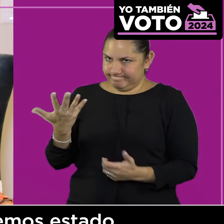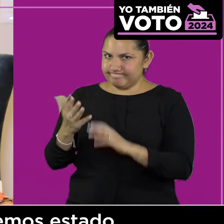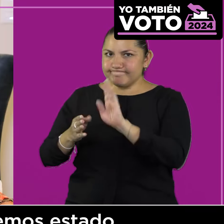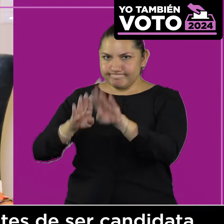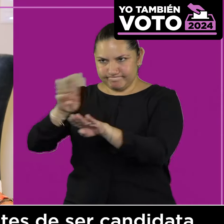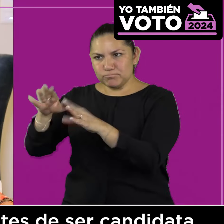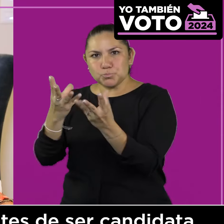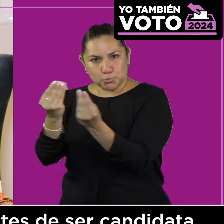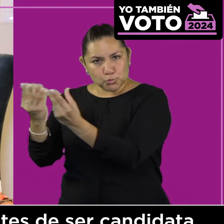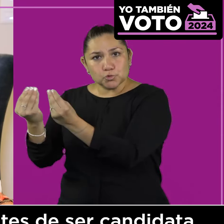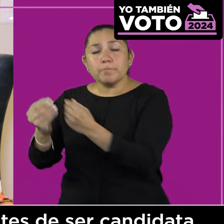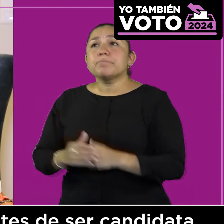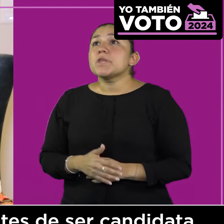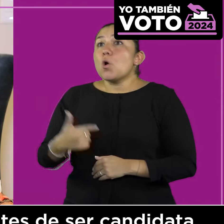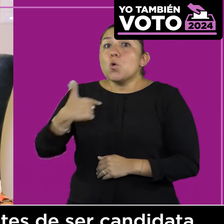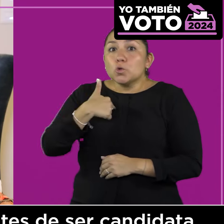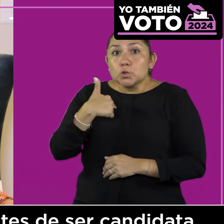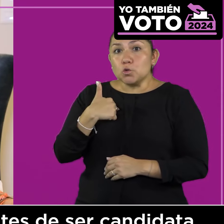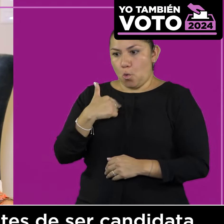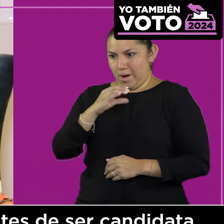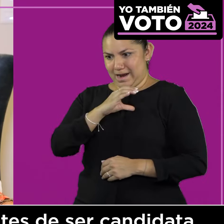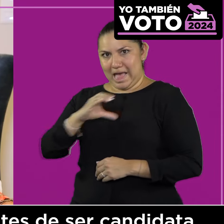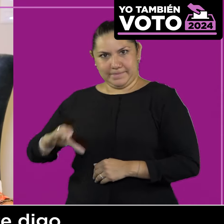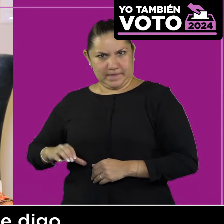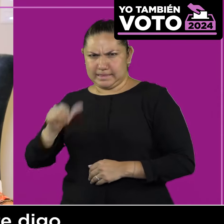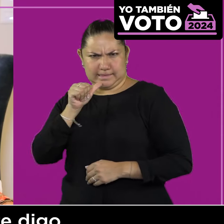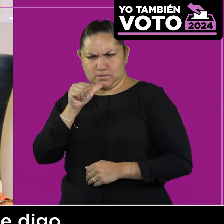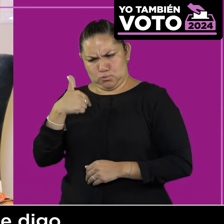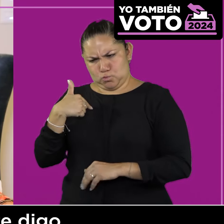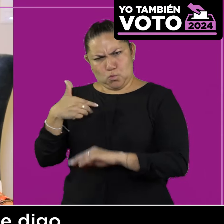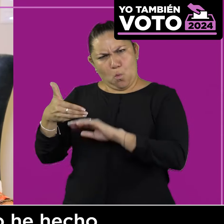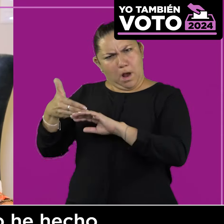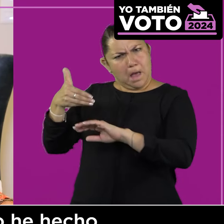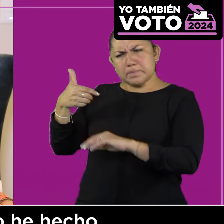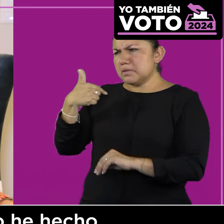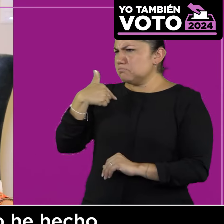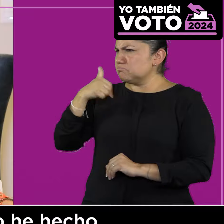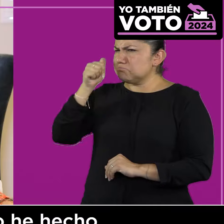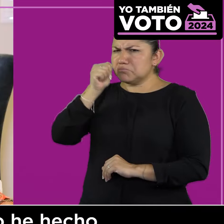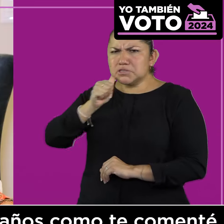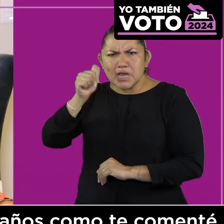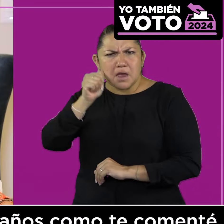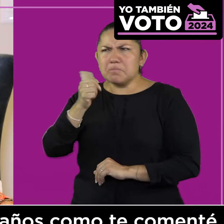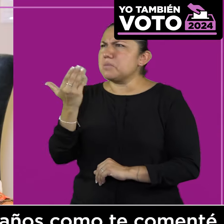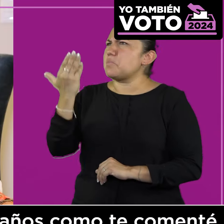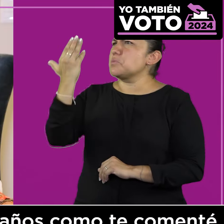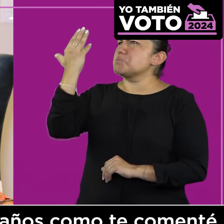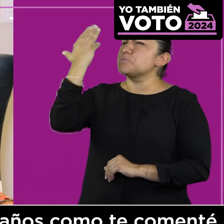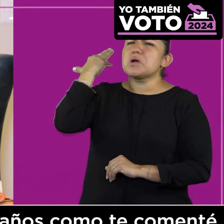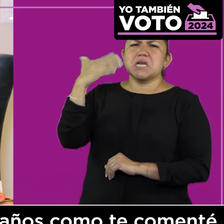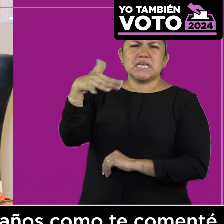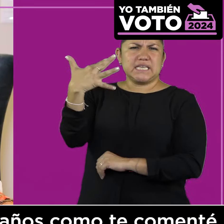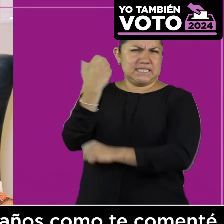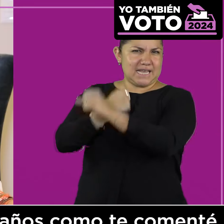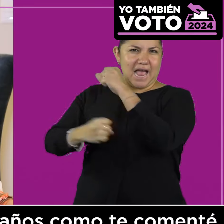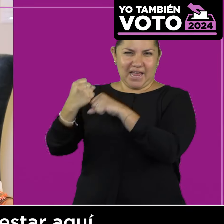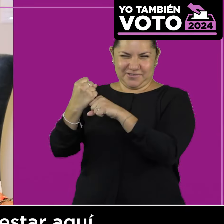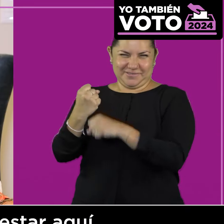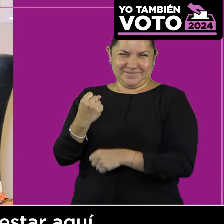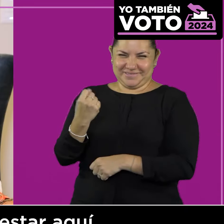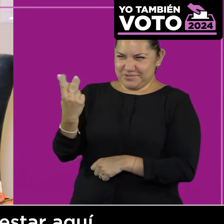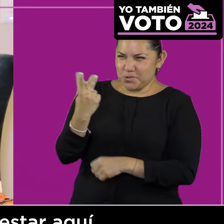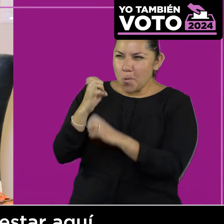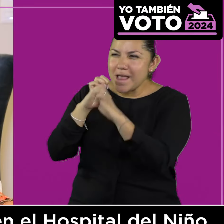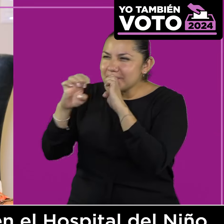estado yo en lo personal antes de ser candidata pues te digo Siempre lo he hecho desde hace más de 15 años como te comenté